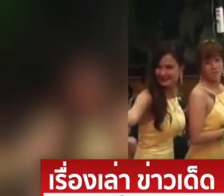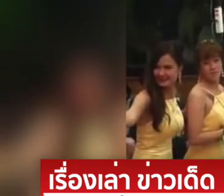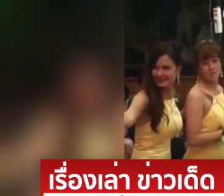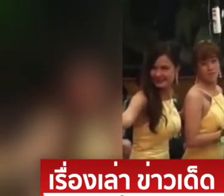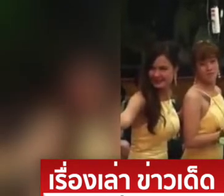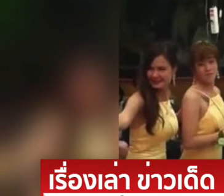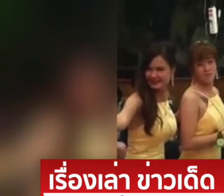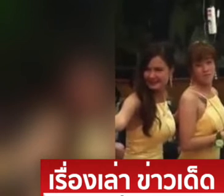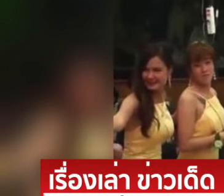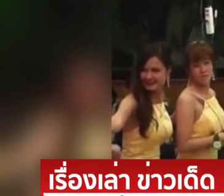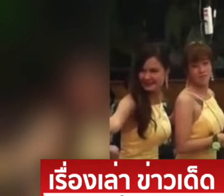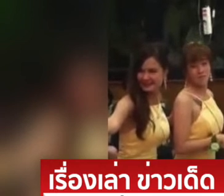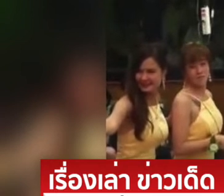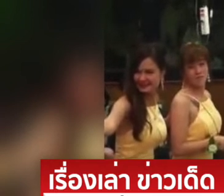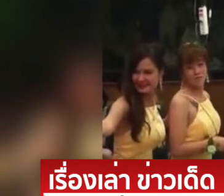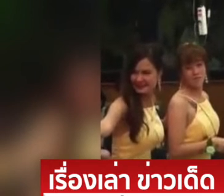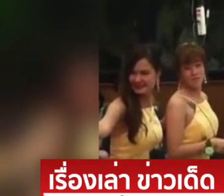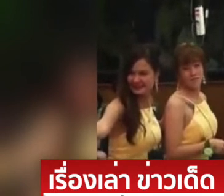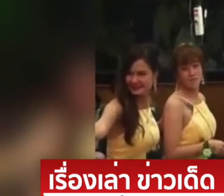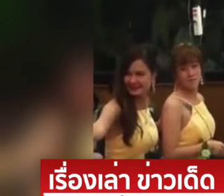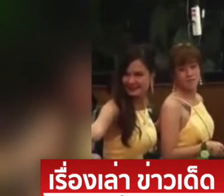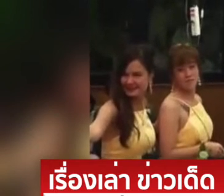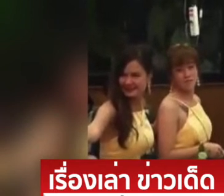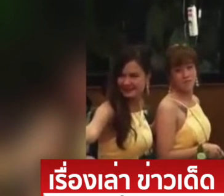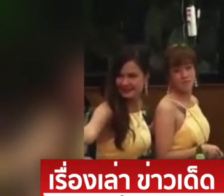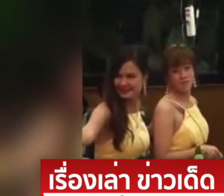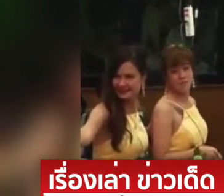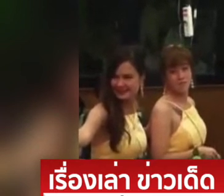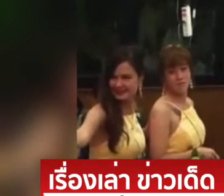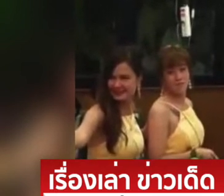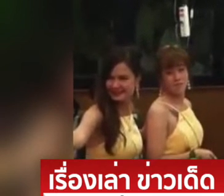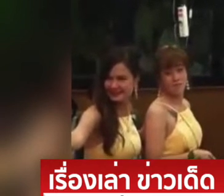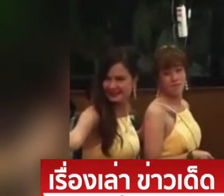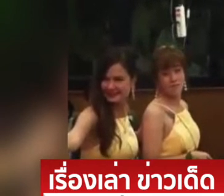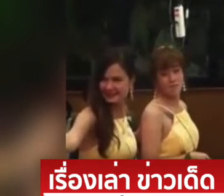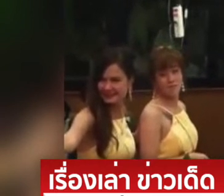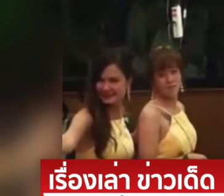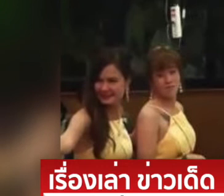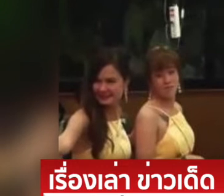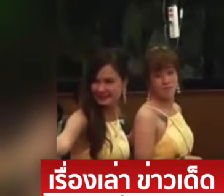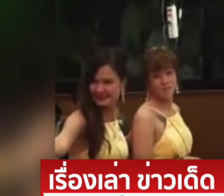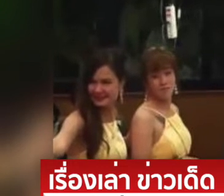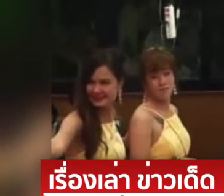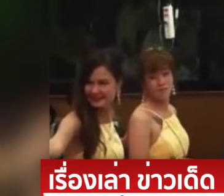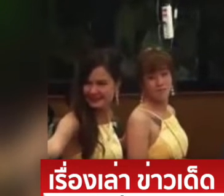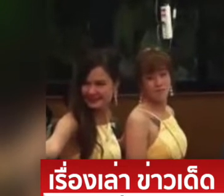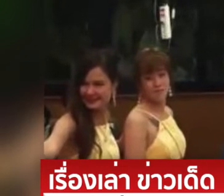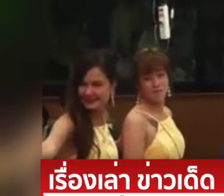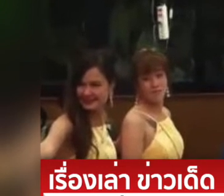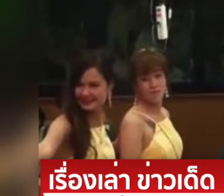จที่ได้แต่งงานกับผู้ชายคนนี้เพราะเป็นคนเสมอต้นเสมอปลายมาตลอด12ปีเต็มเลยตกลงแต่งง